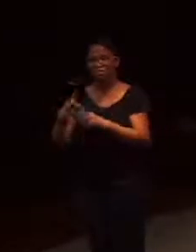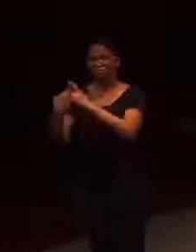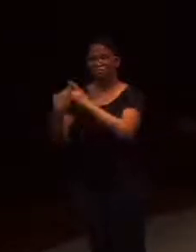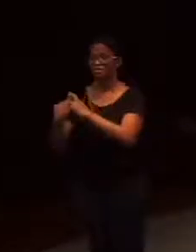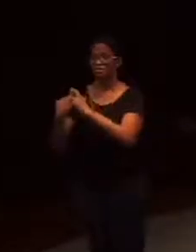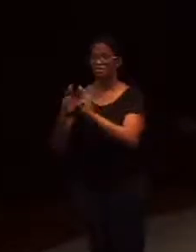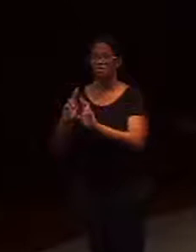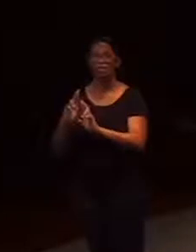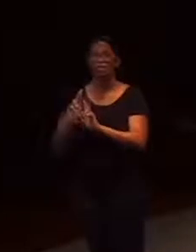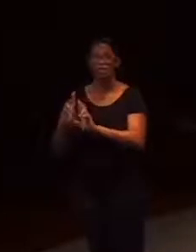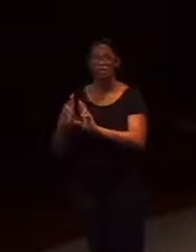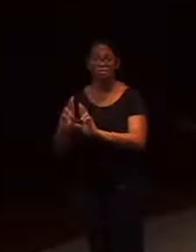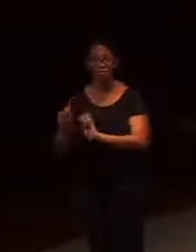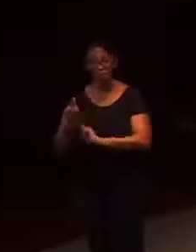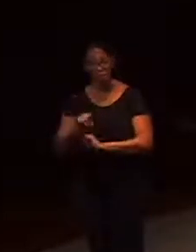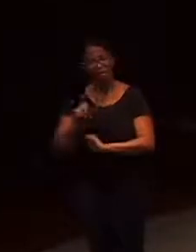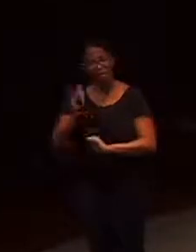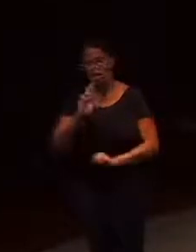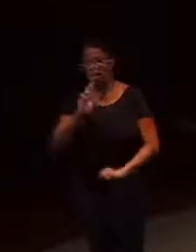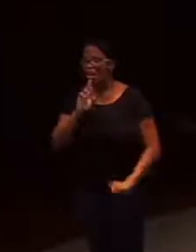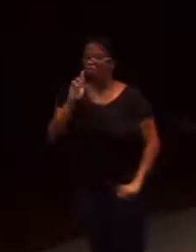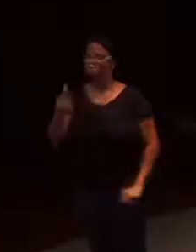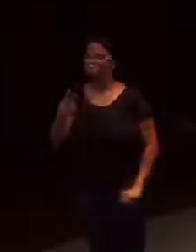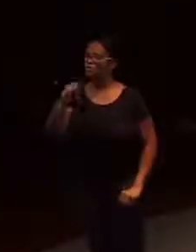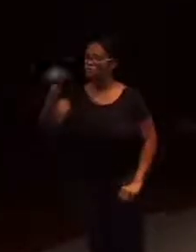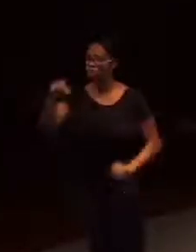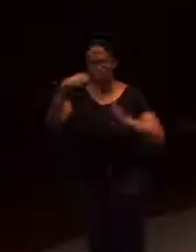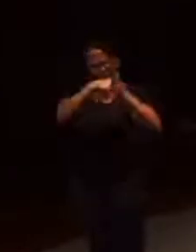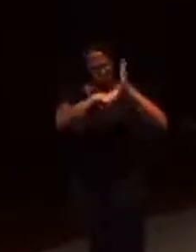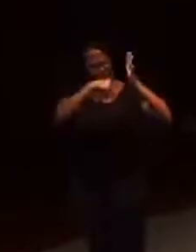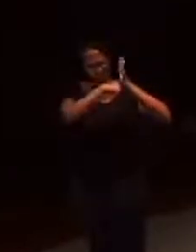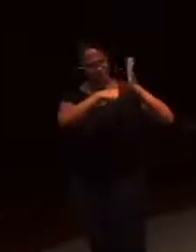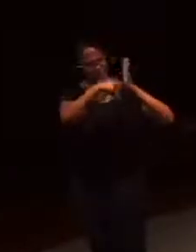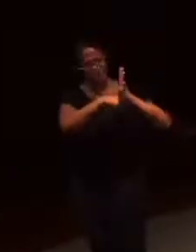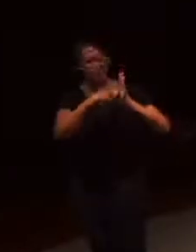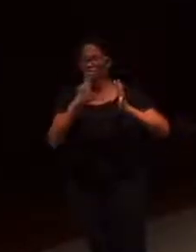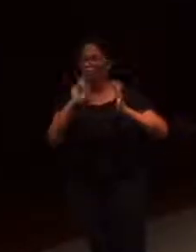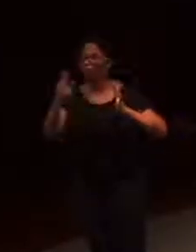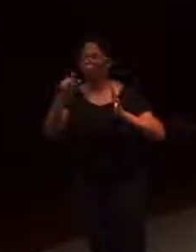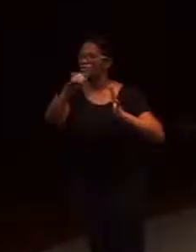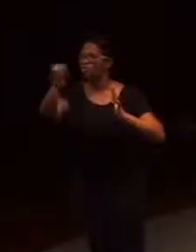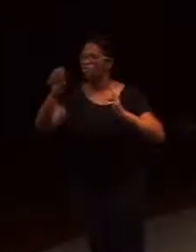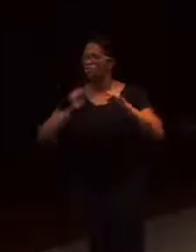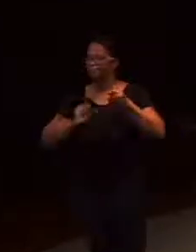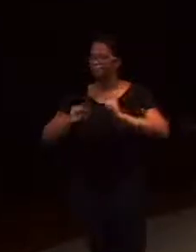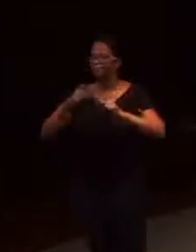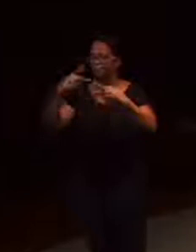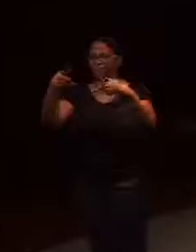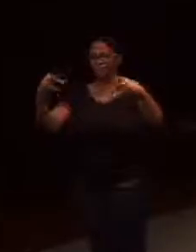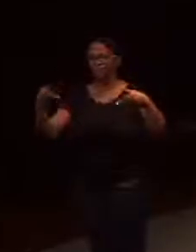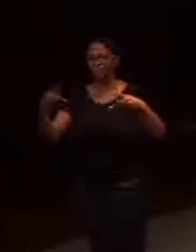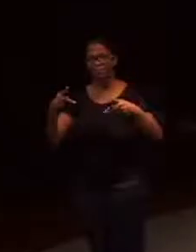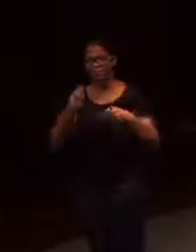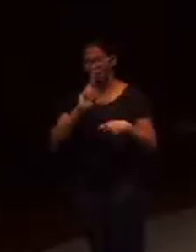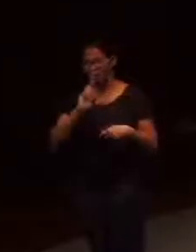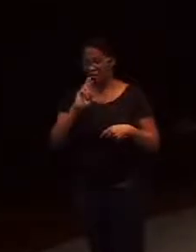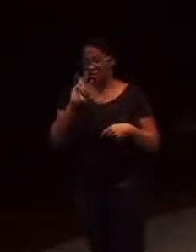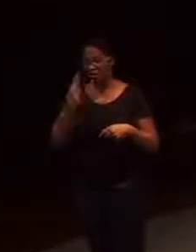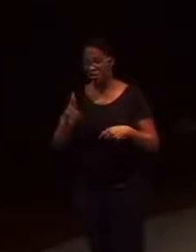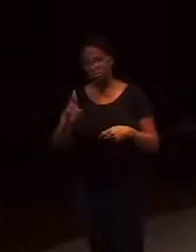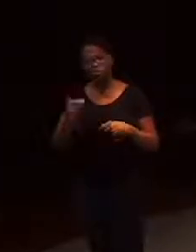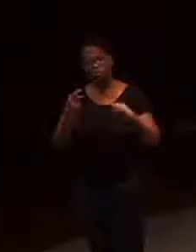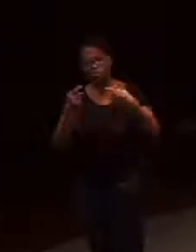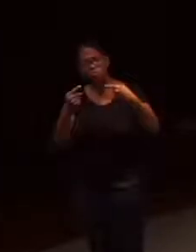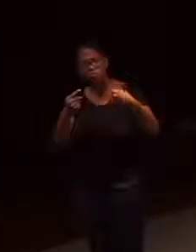Essa é o fundamental, essa é uma resposta a uma, de novo, uma maneira de